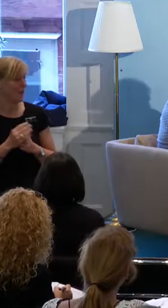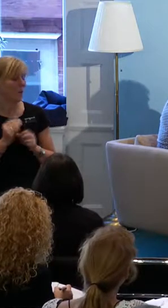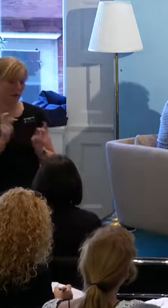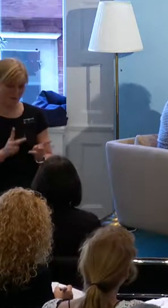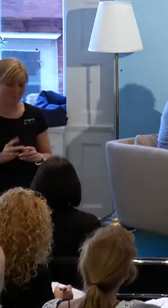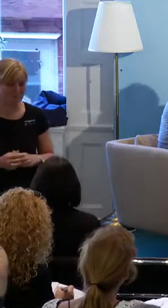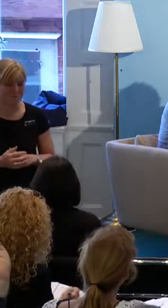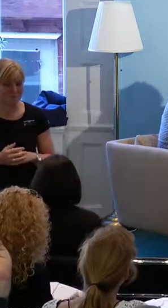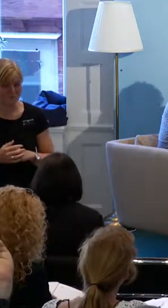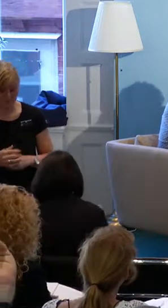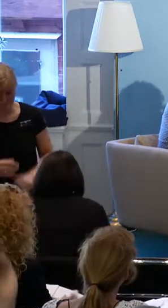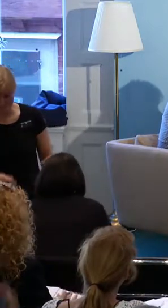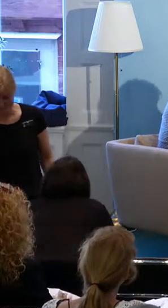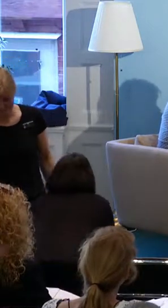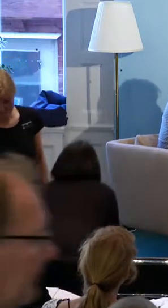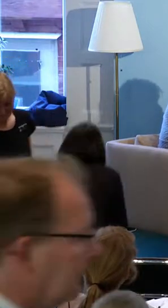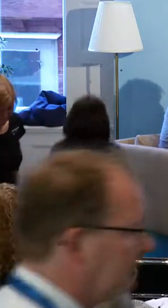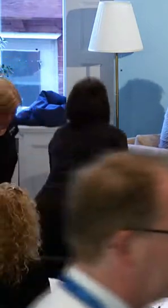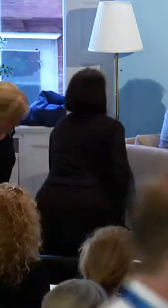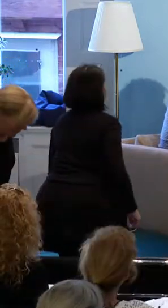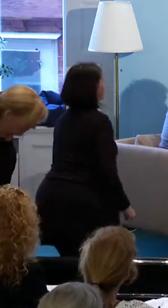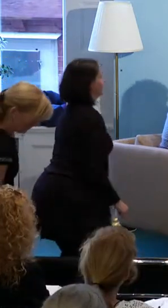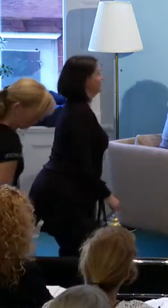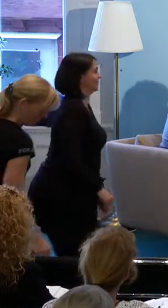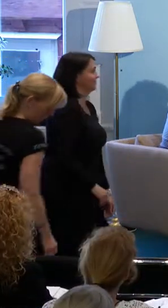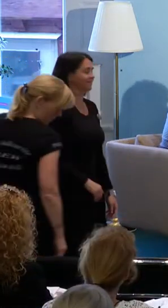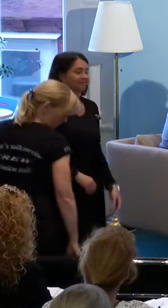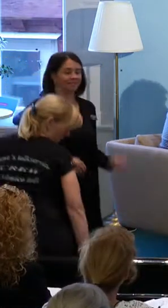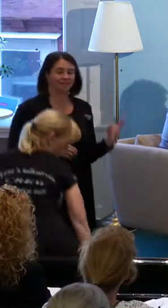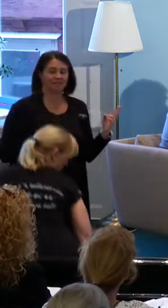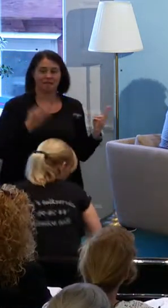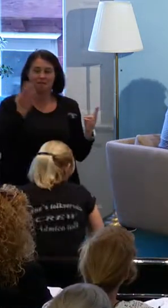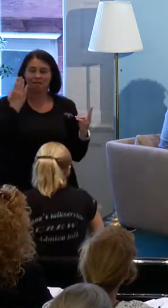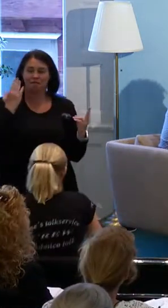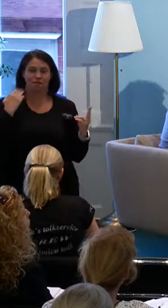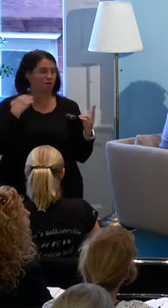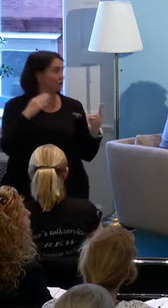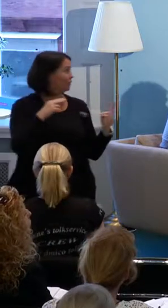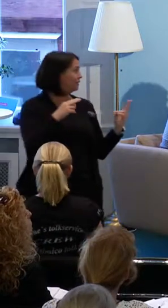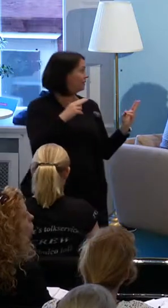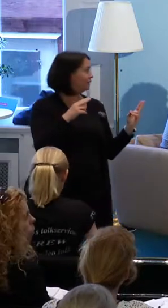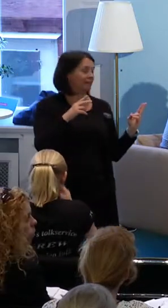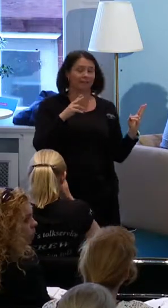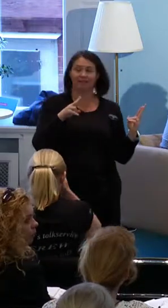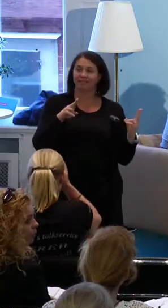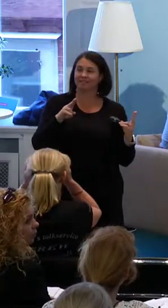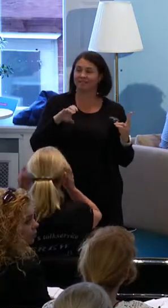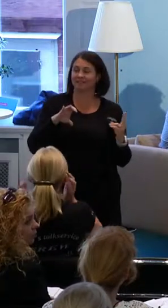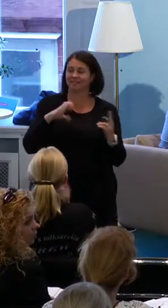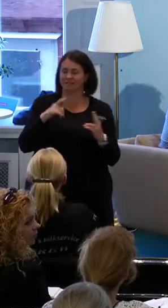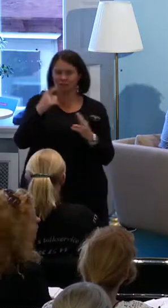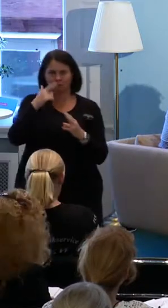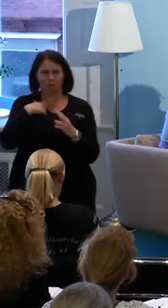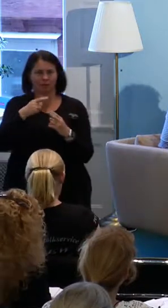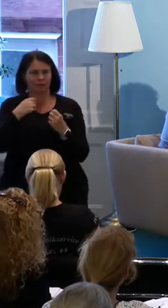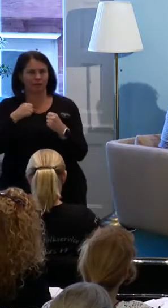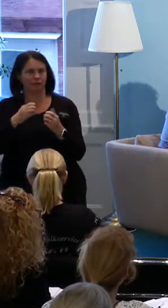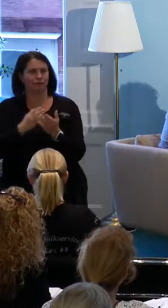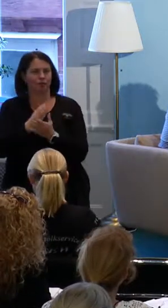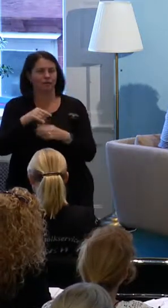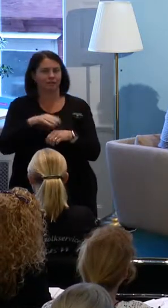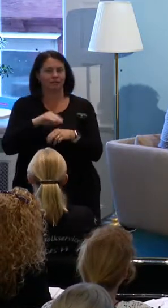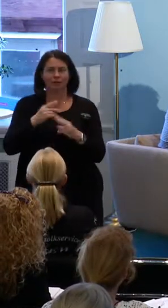Nej, jag har inte hört det. Och när du berättar här att du tror att det kommer ett sånt här förslag, när tror du det händer i Sverige, Nils? Alltså,